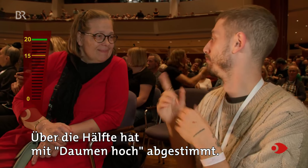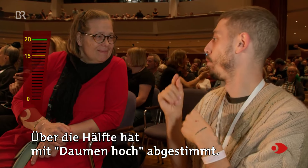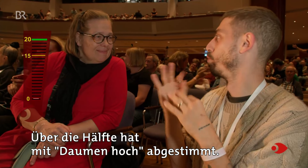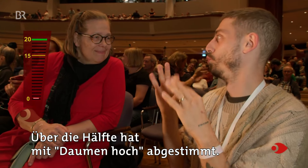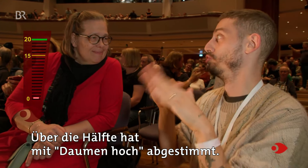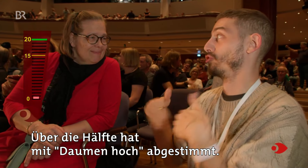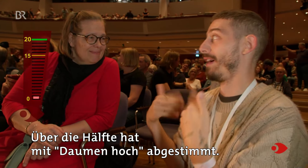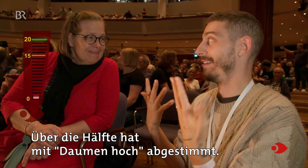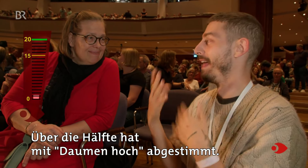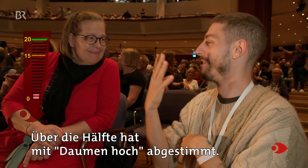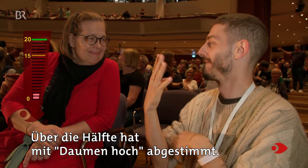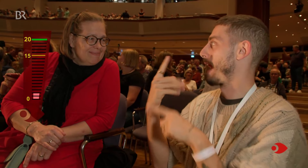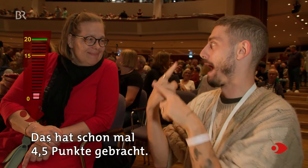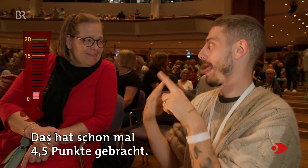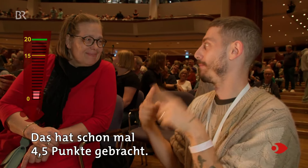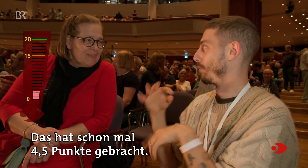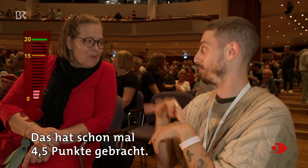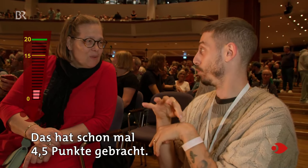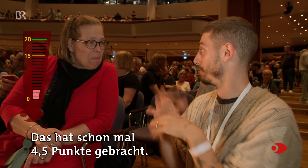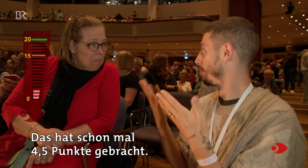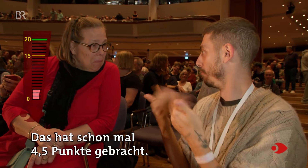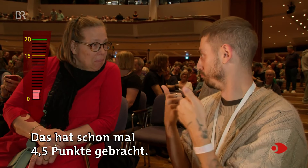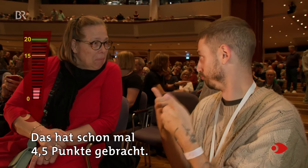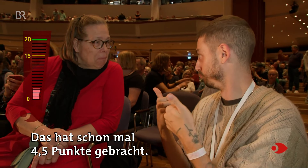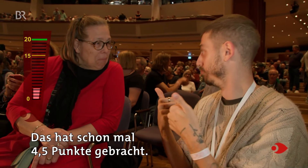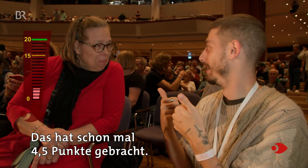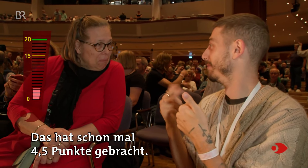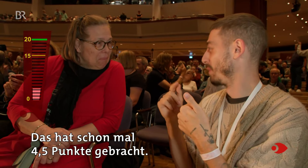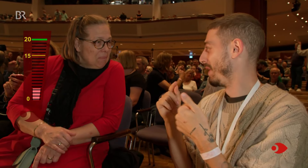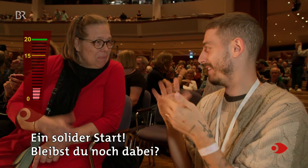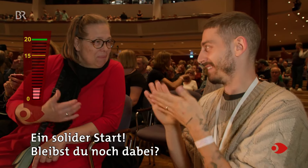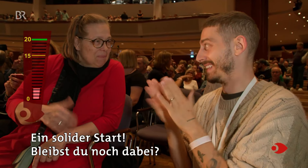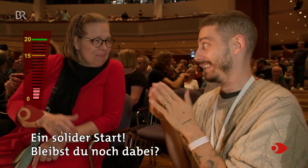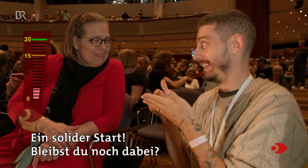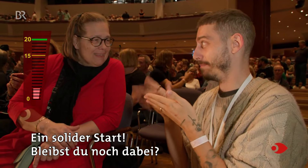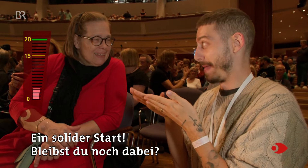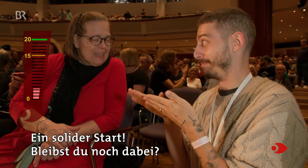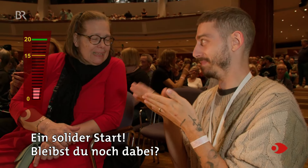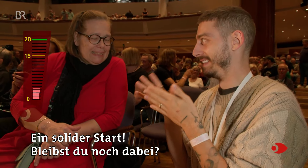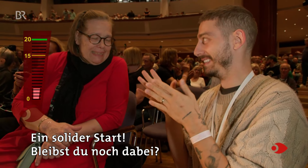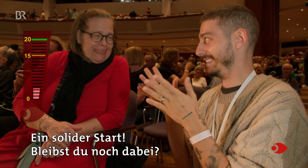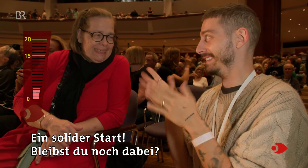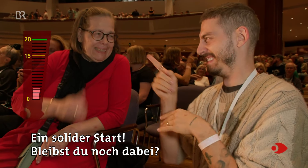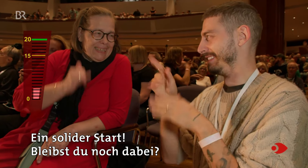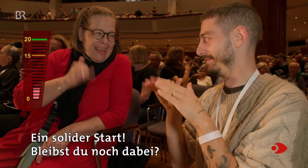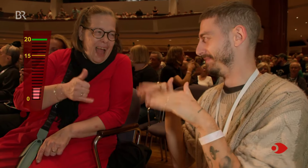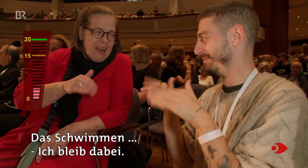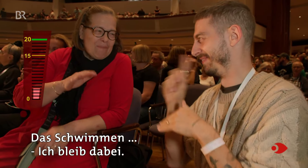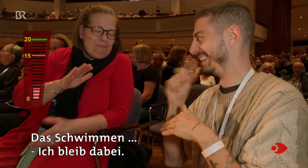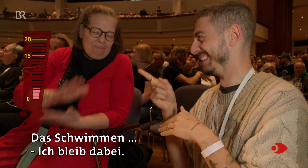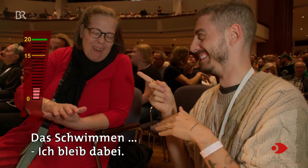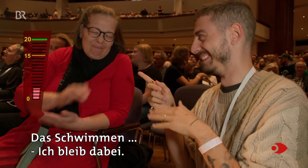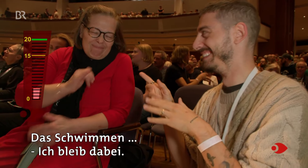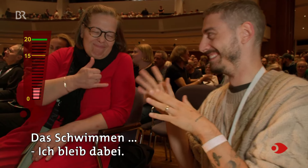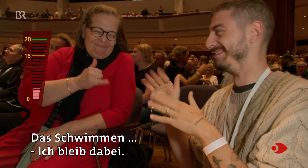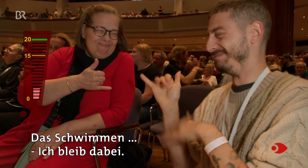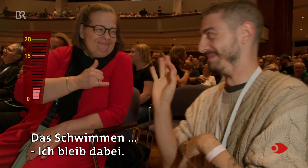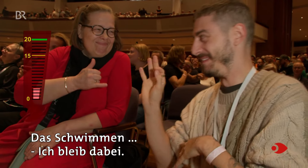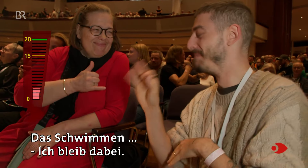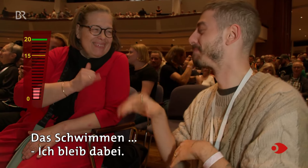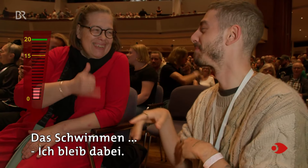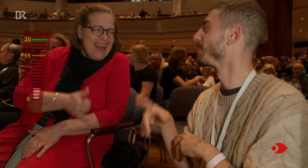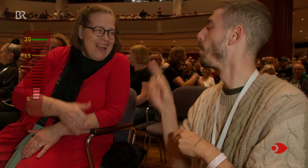Daumen hoch abgestimmt. Das hat schon mal 4,5 Punkte gebracht. Ein solider Start. Bleibst du noch dabei? Das Schwimmen? Bleib